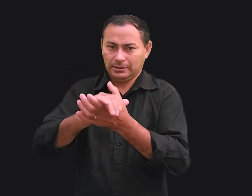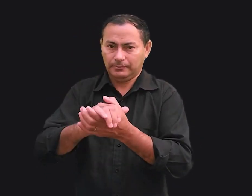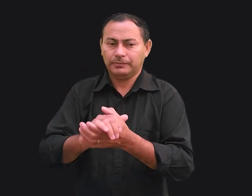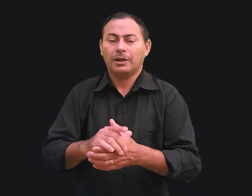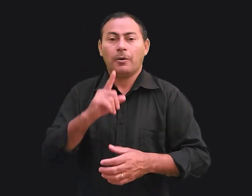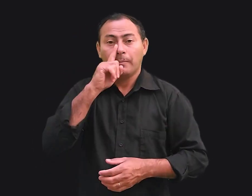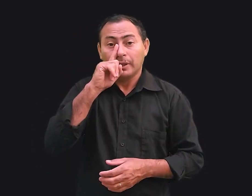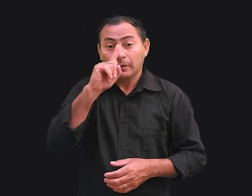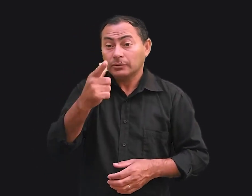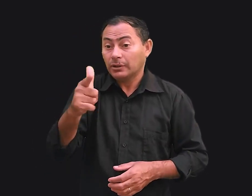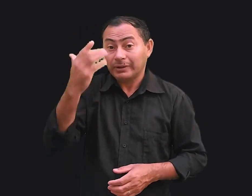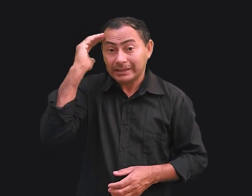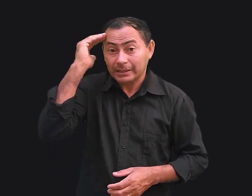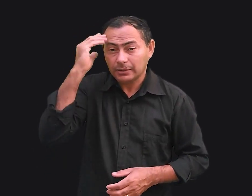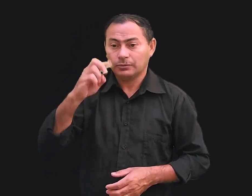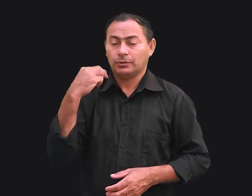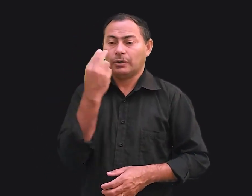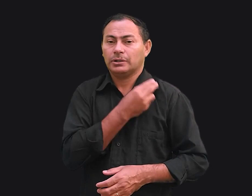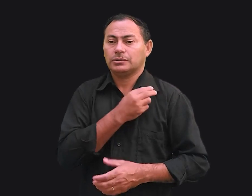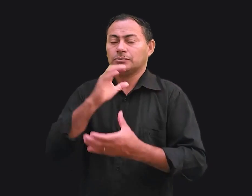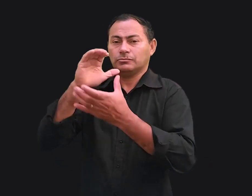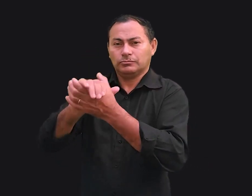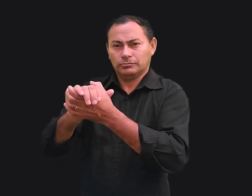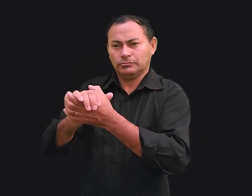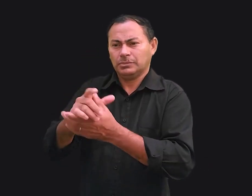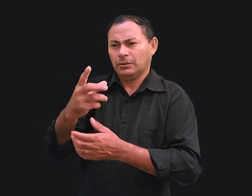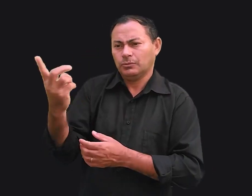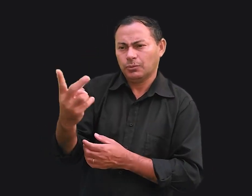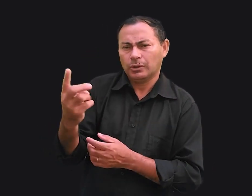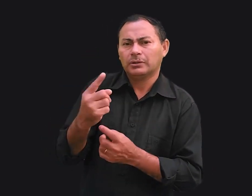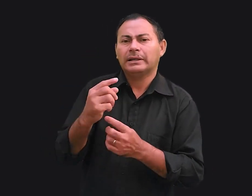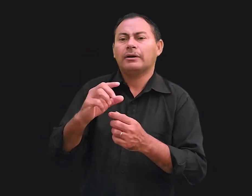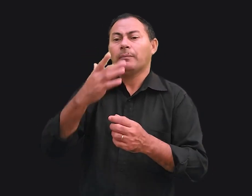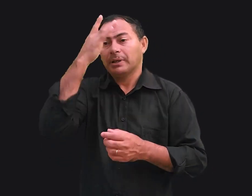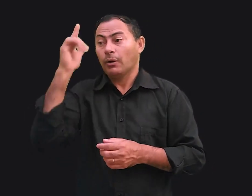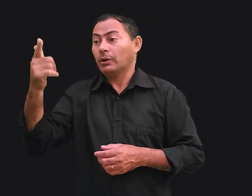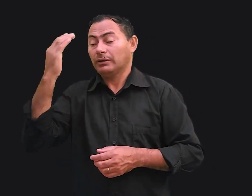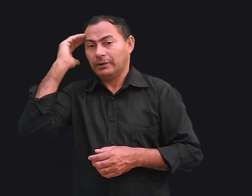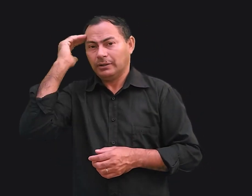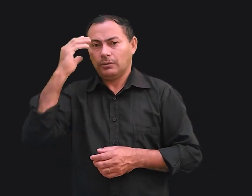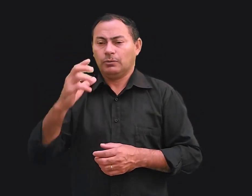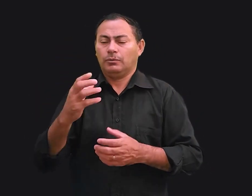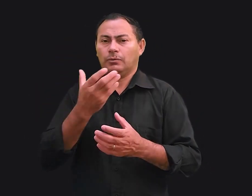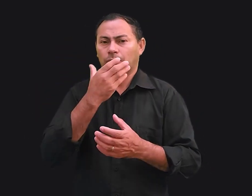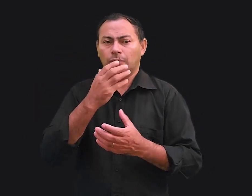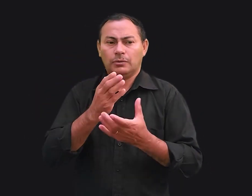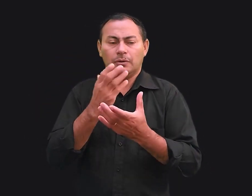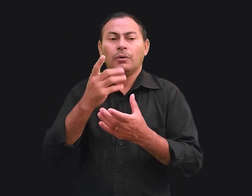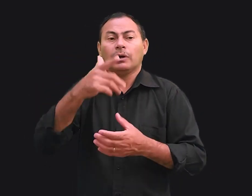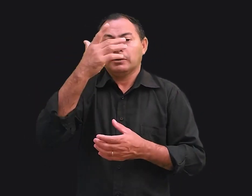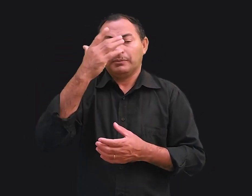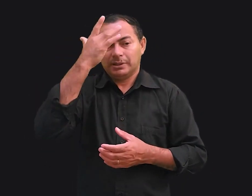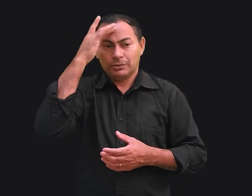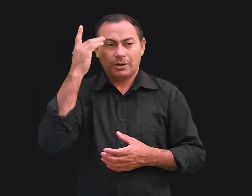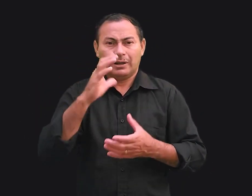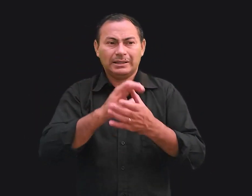dos perigos de não entendermos nosso cônjuge é que alguém pode entendê-lo, ou então nosso cônjuge vai acabar entendendo